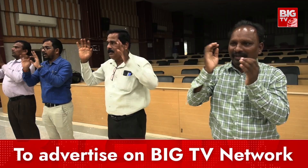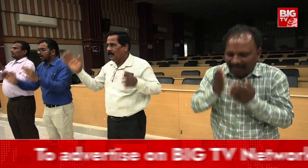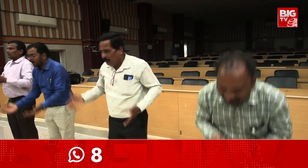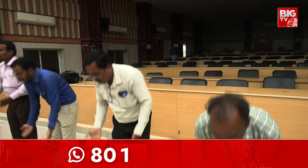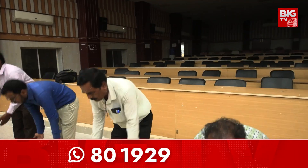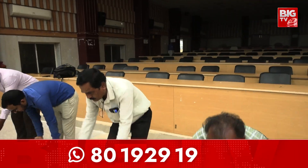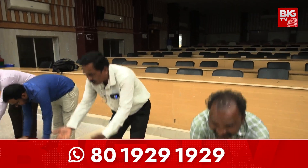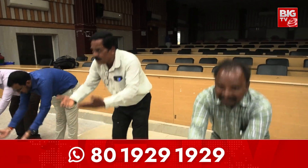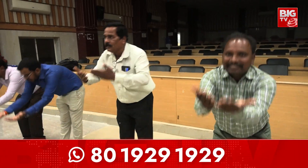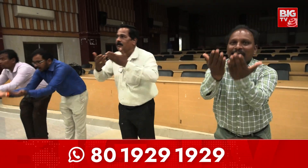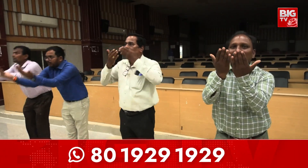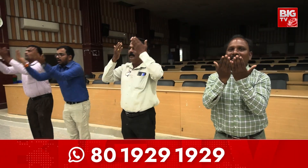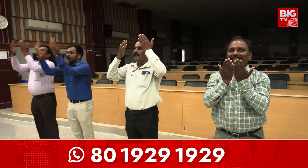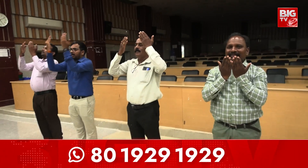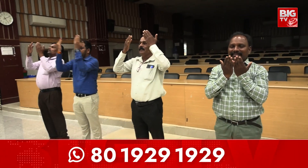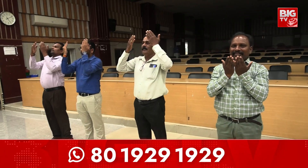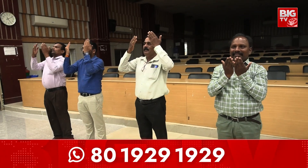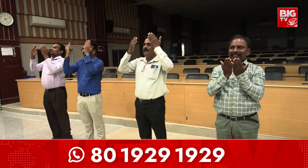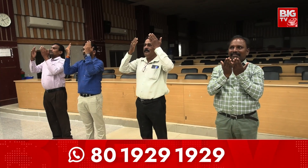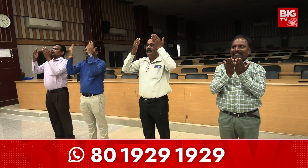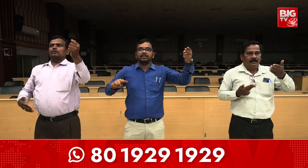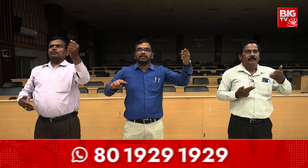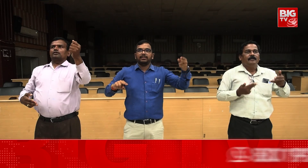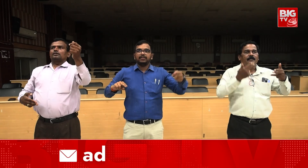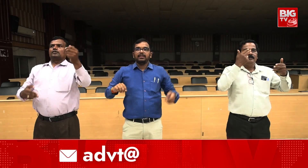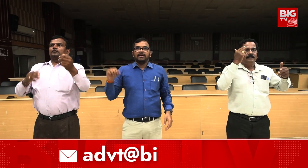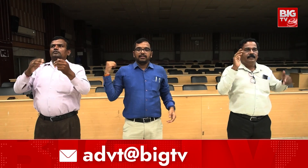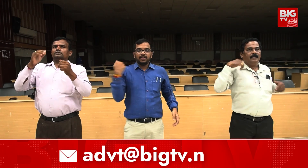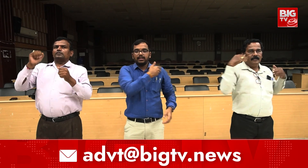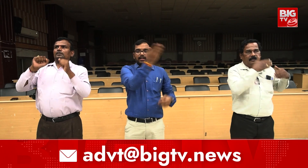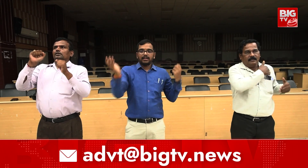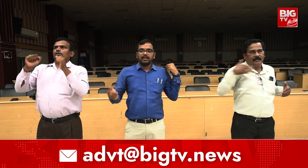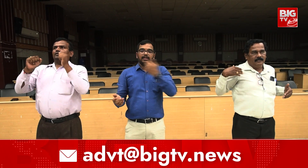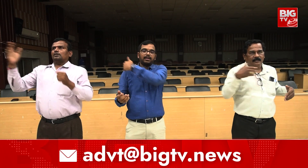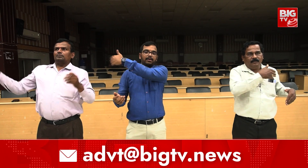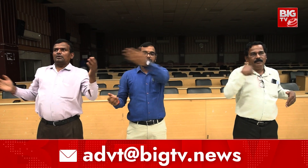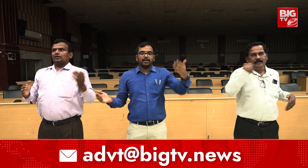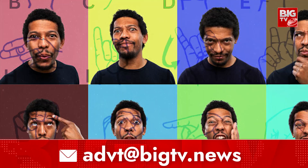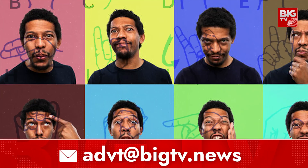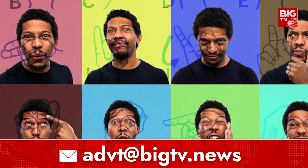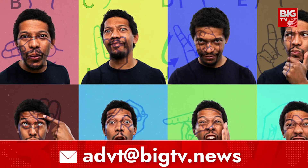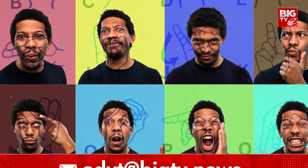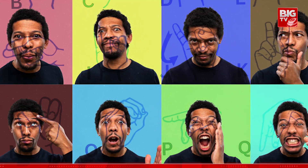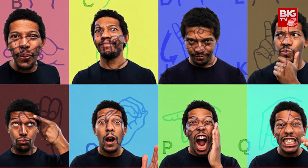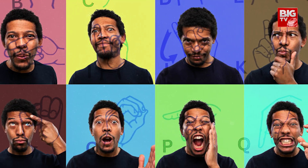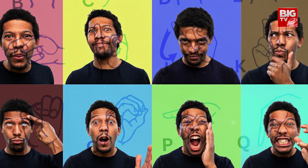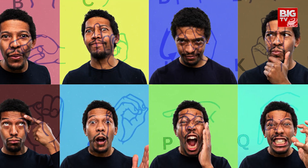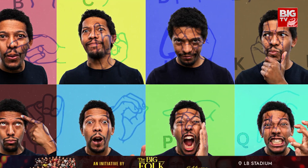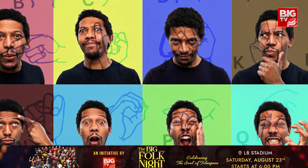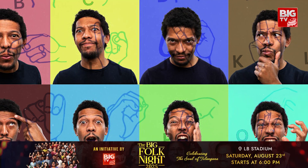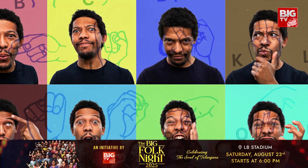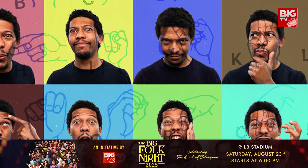కాదు, మన భావాన్ని ఎదుటి వాళ్లకు అర్థమయ్యేలా చెప్పగలగాలి. వారు చెప్పింది మనం అర్థం చేసుకోగలగాలి. కోపం,